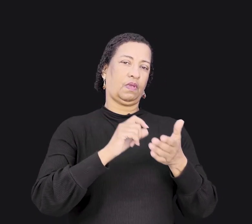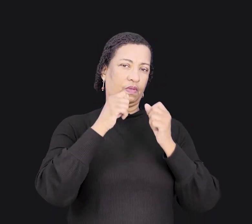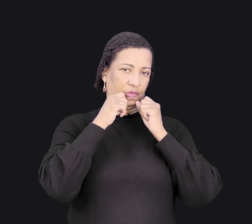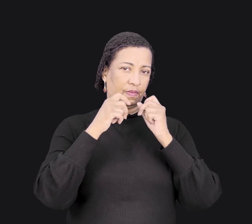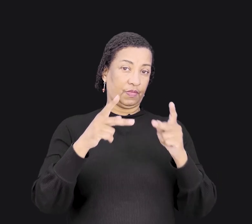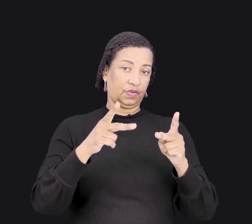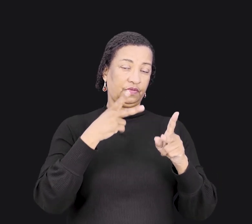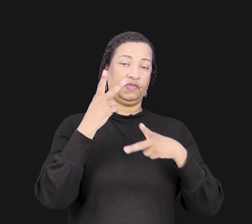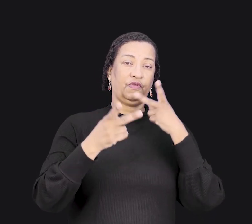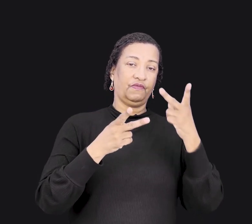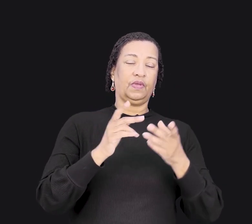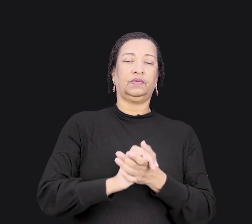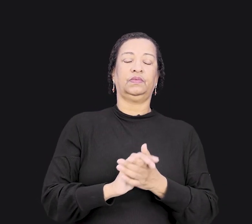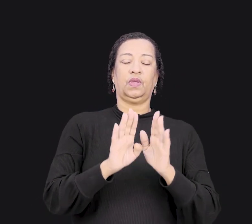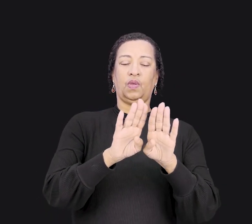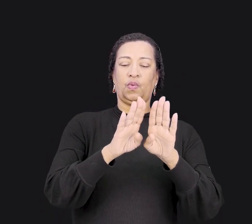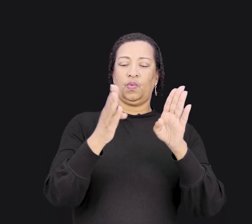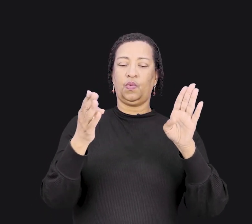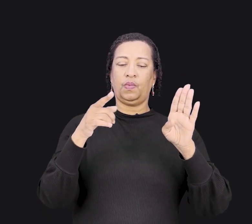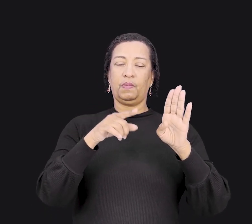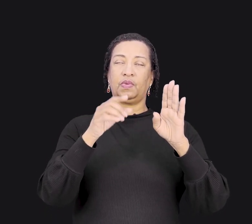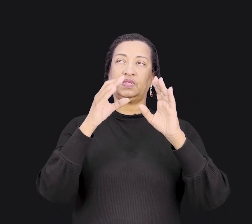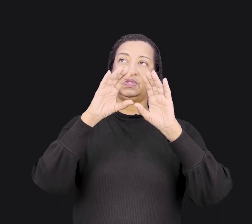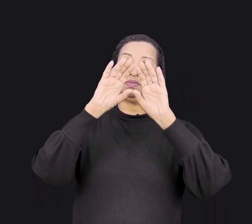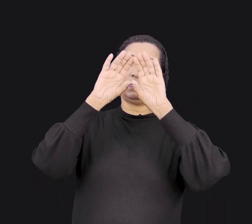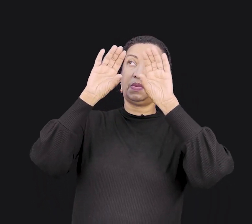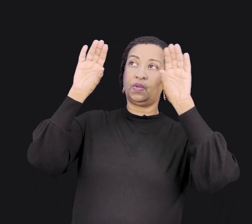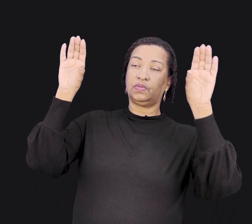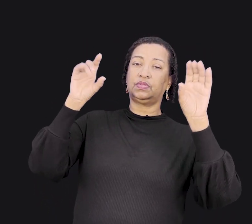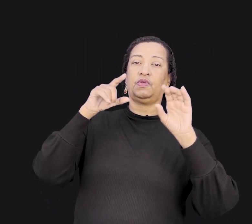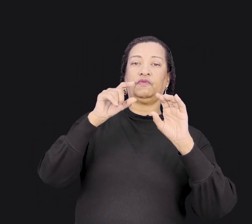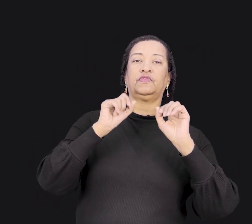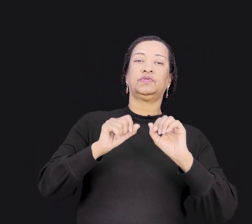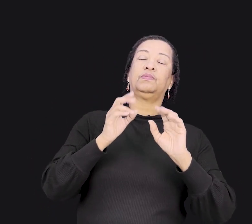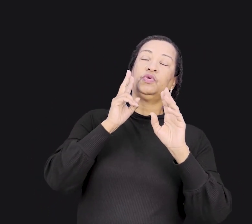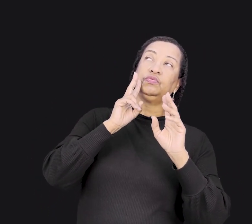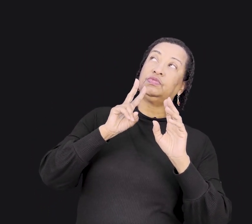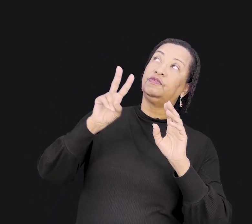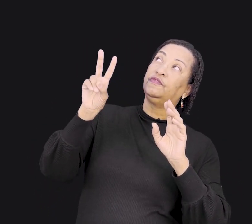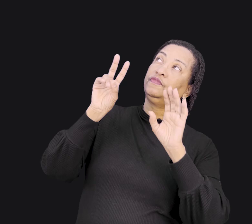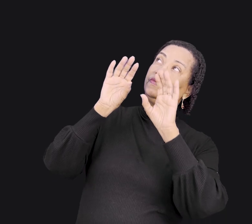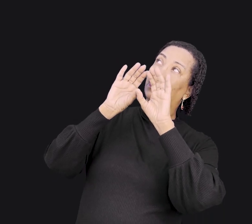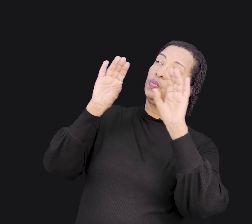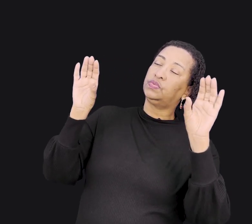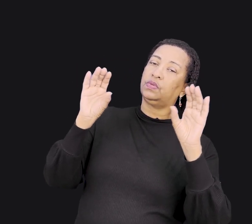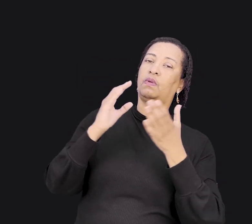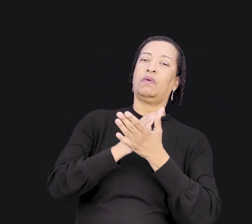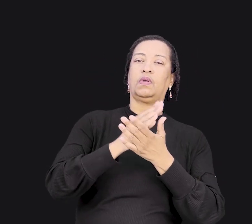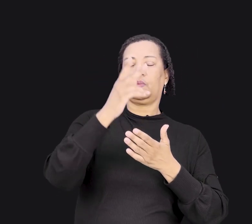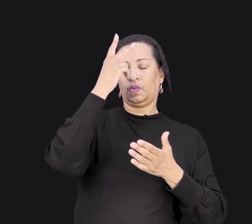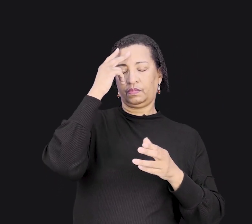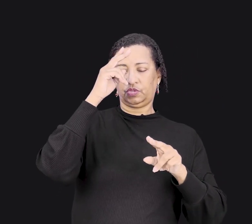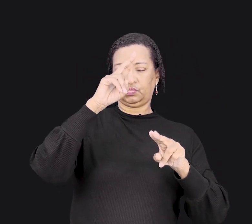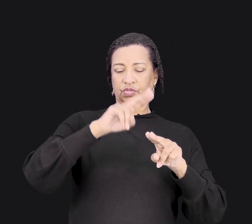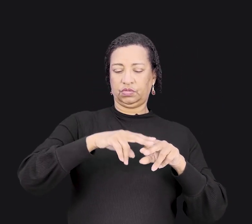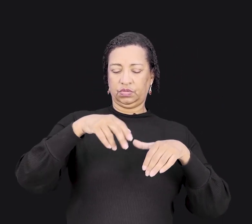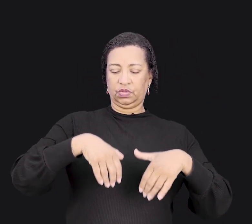Diz assim: uma porta que se abre para o céu, através da qual você pode ver o céu. Bom, alguém está sentado num trono. Aquele